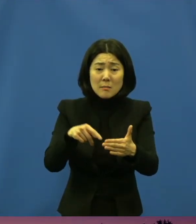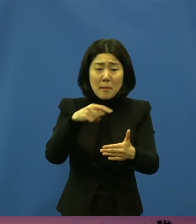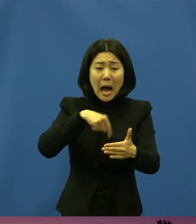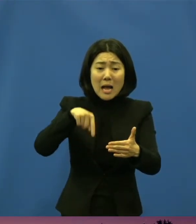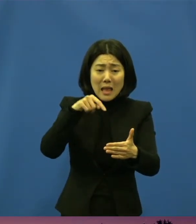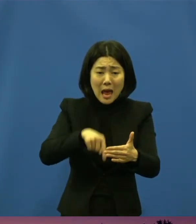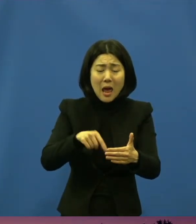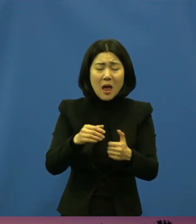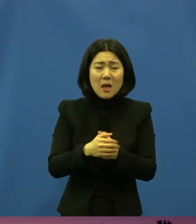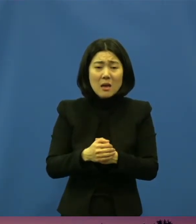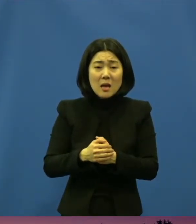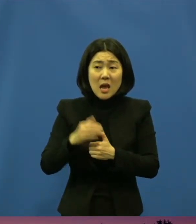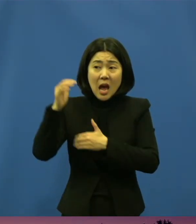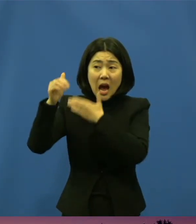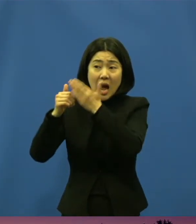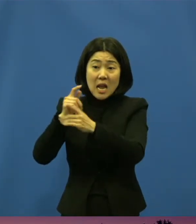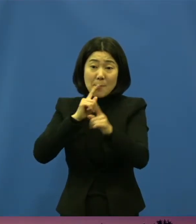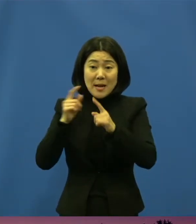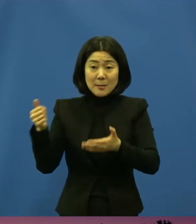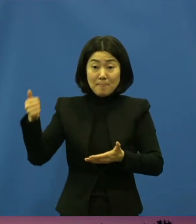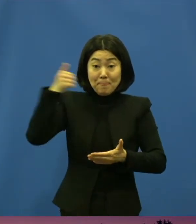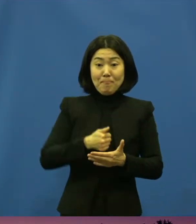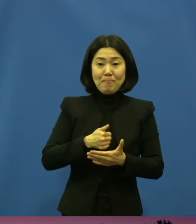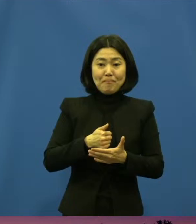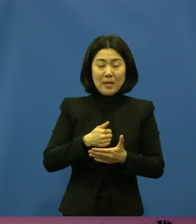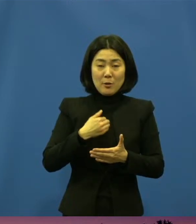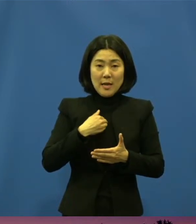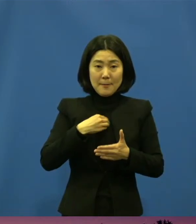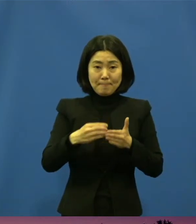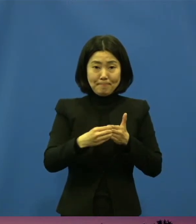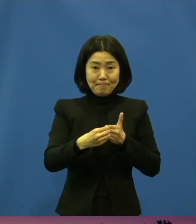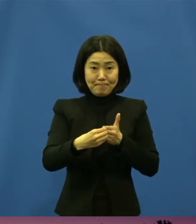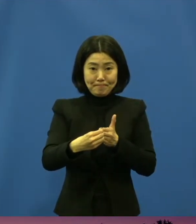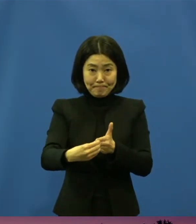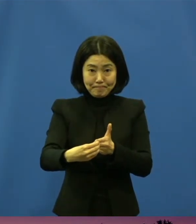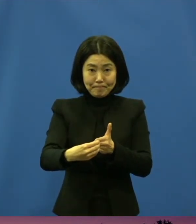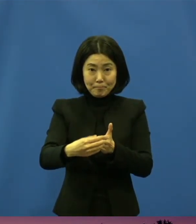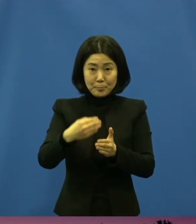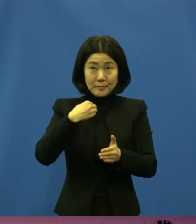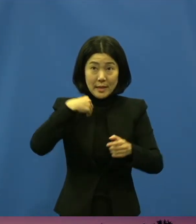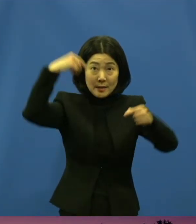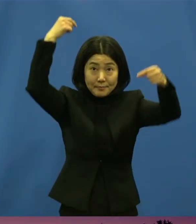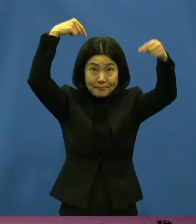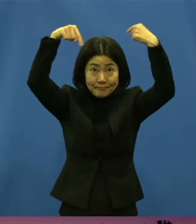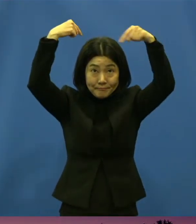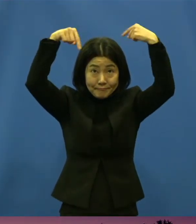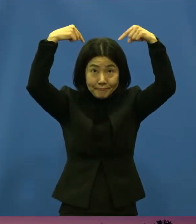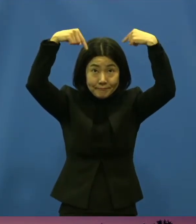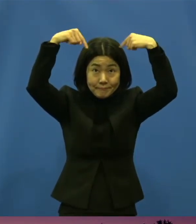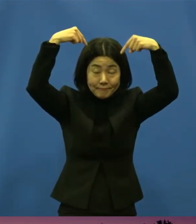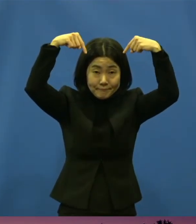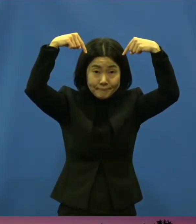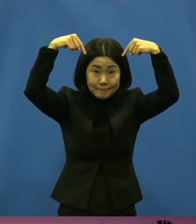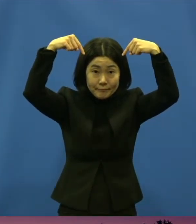하나님의 말씀이 우리를 지배하고 있는가, 아니면 세상의 문화들이 더 많이 오는가, 더 나를 지배하고 있는가.